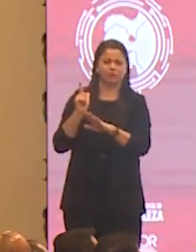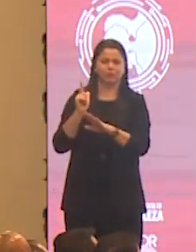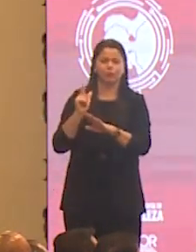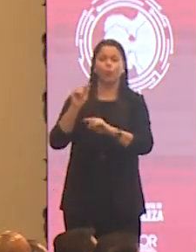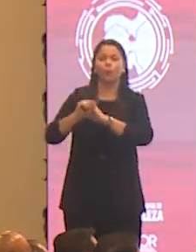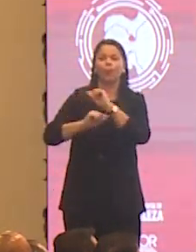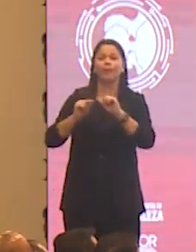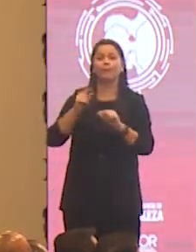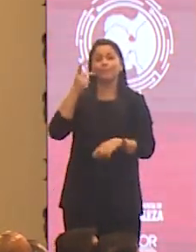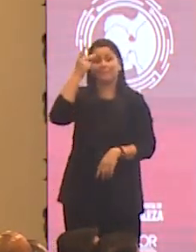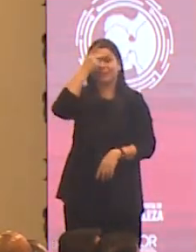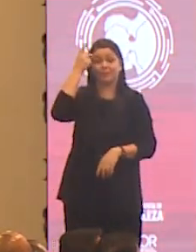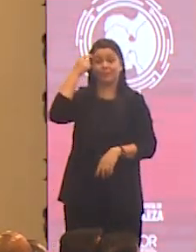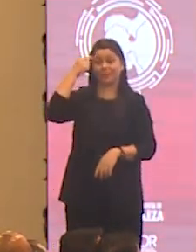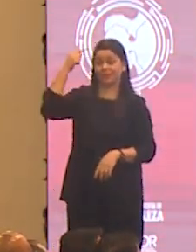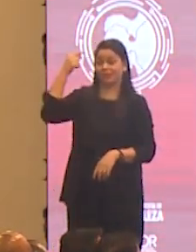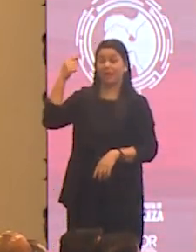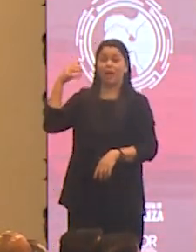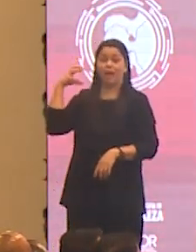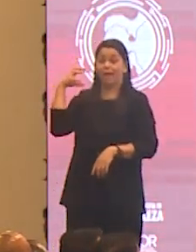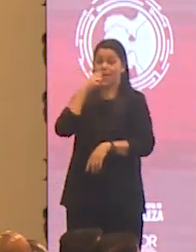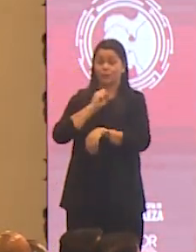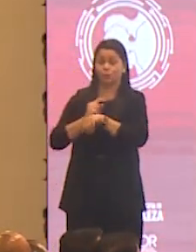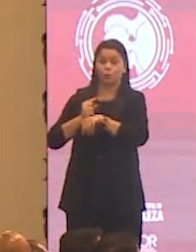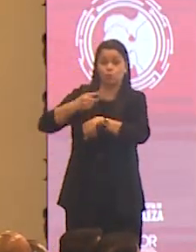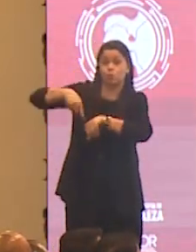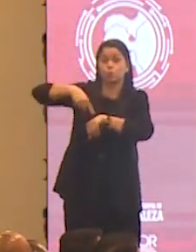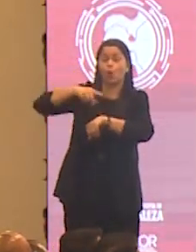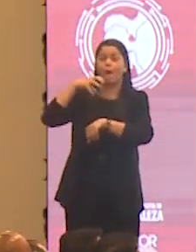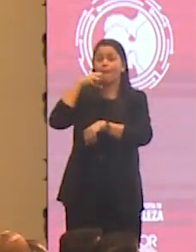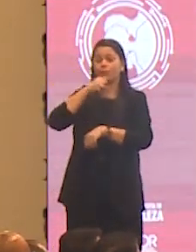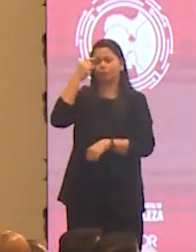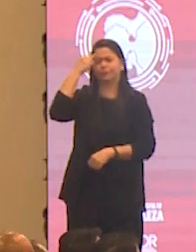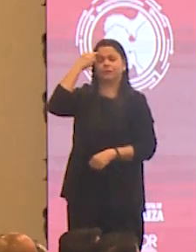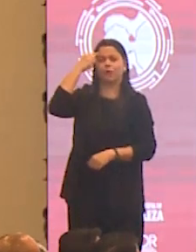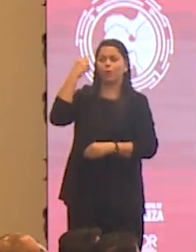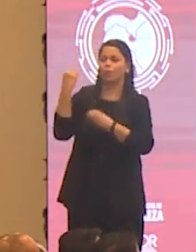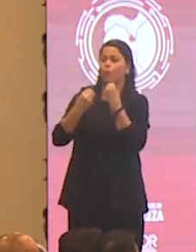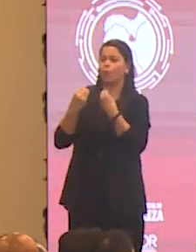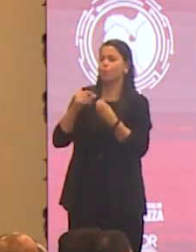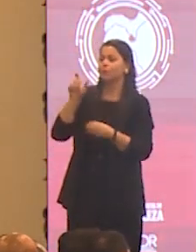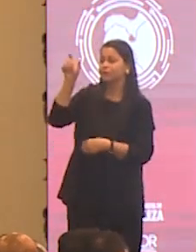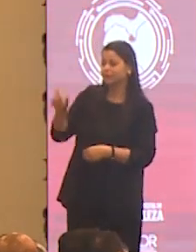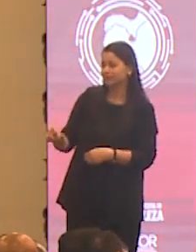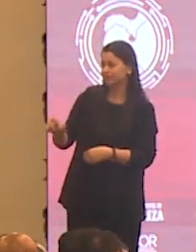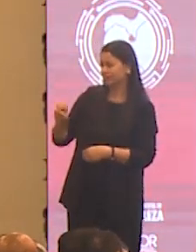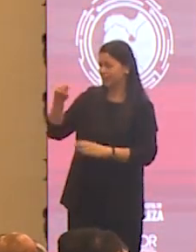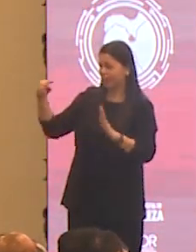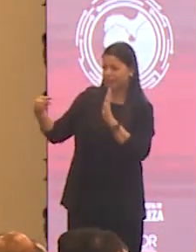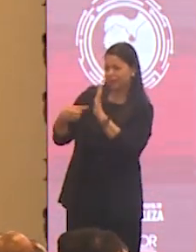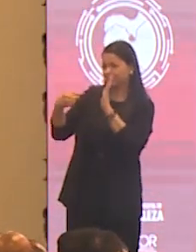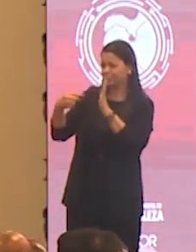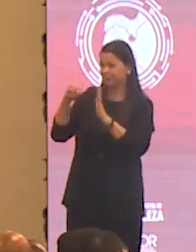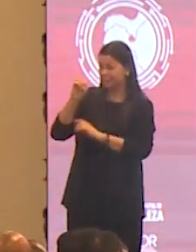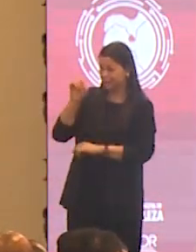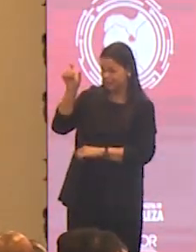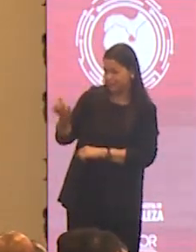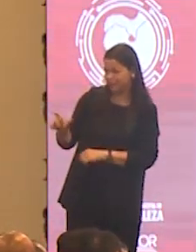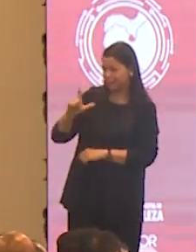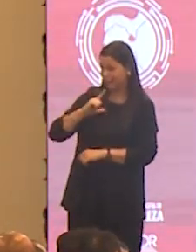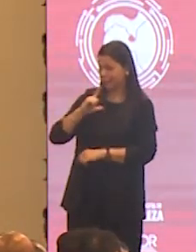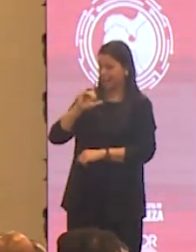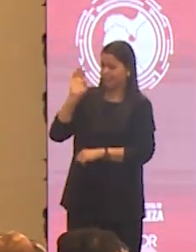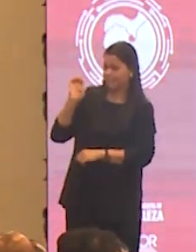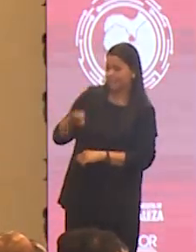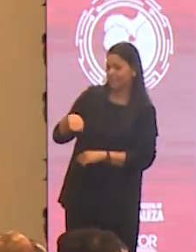ou minutos uma complexa operação hermenêutica, digo eu, para definir se aquela situação tem relação